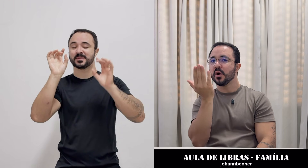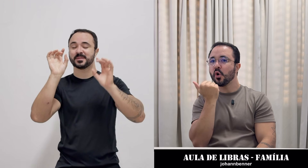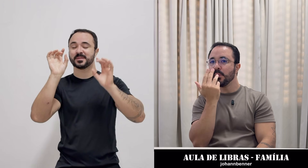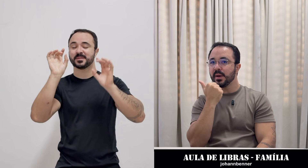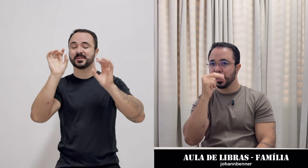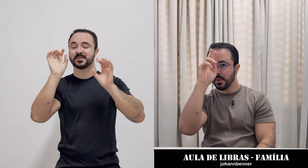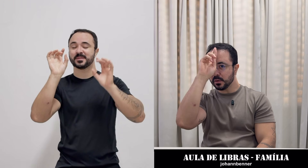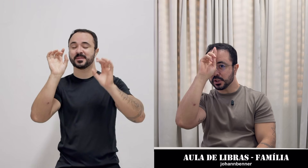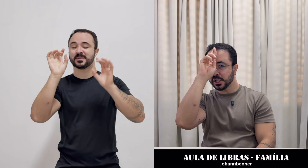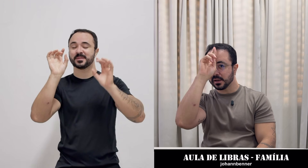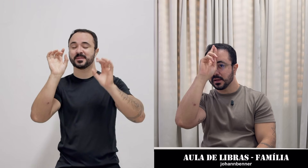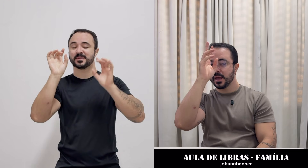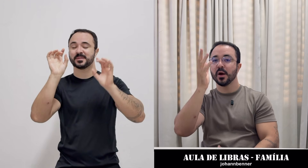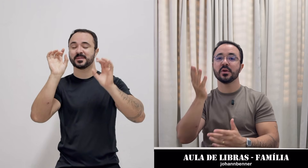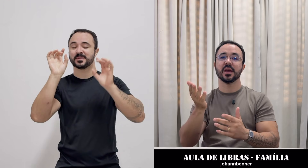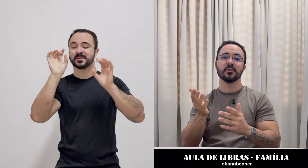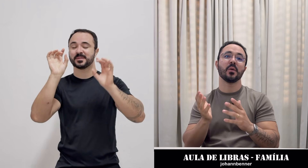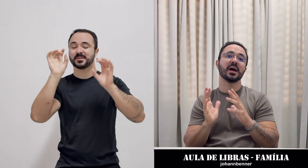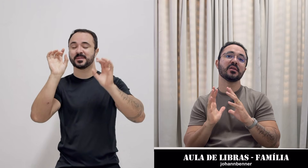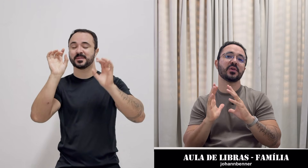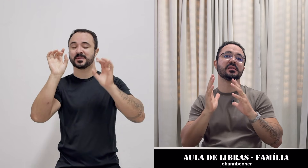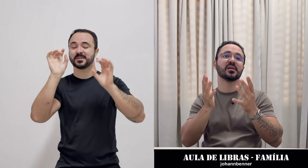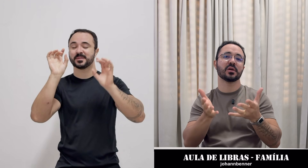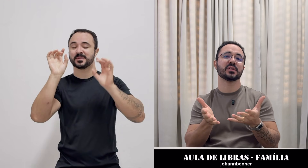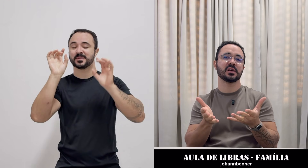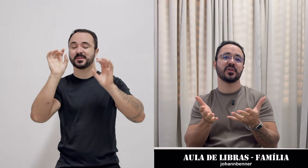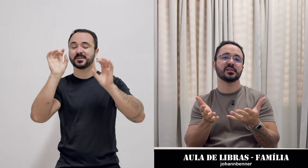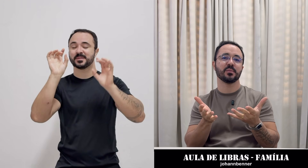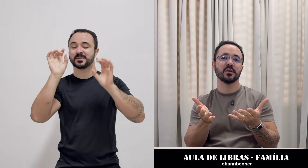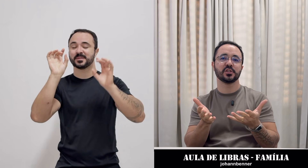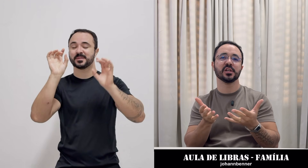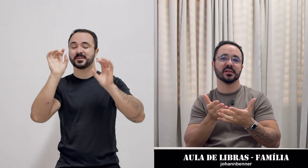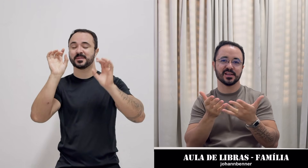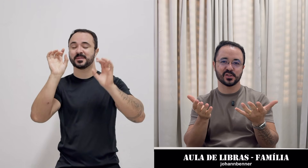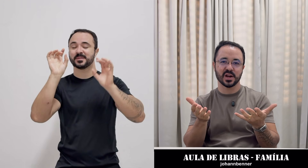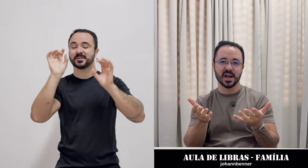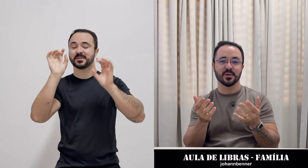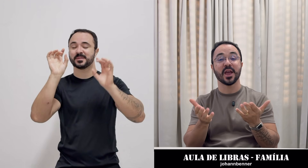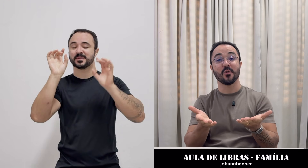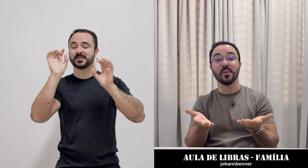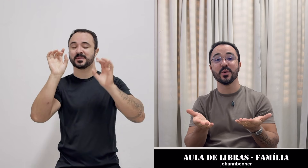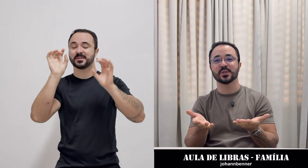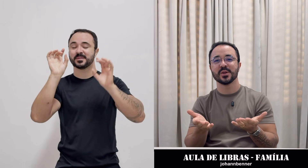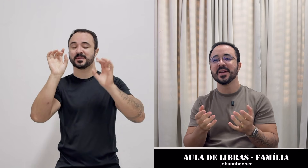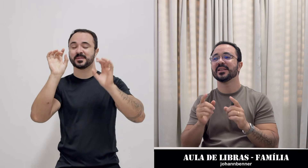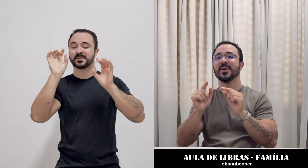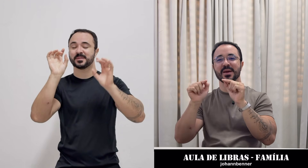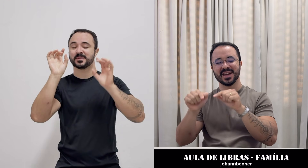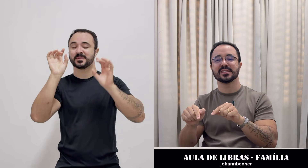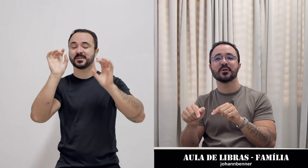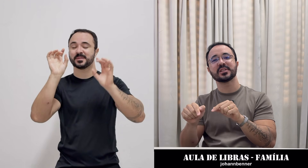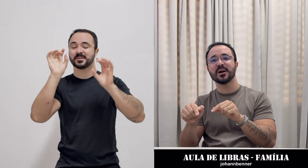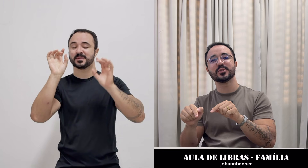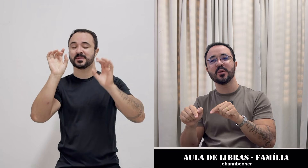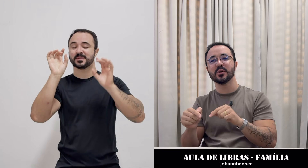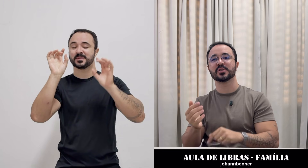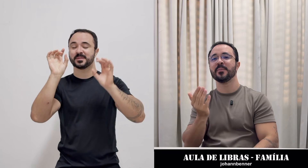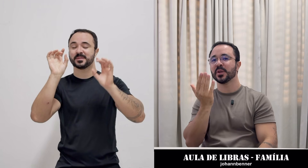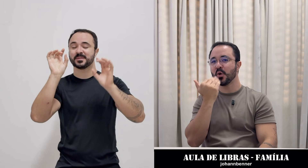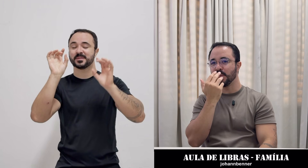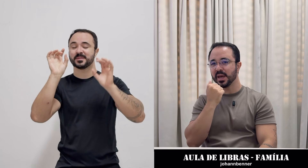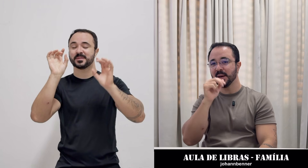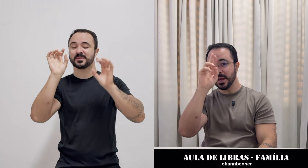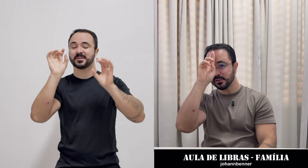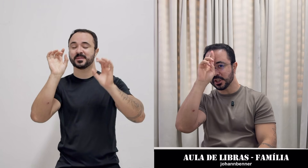meio-dia é o quê? Qual é a refeição que você faz no meio-dia, nesse horário? É o almoço. Então esse é o sinal de